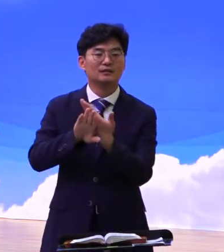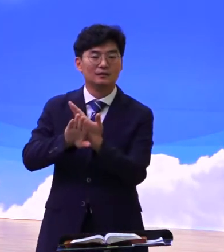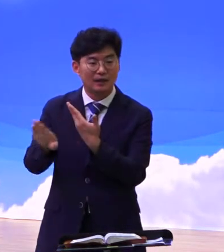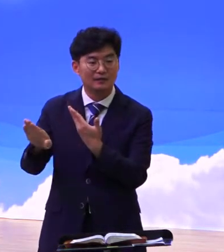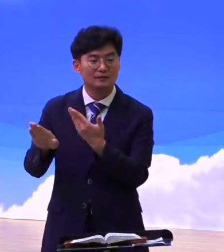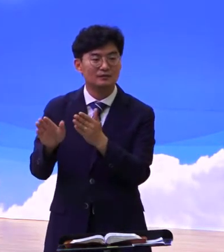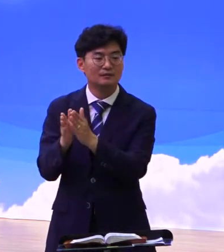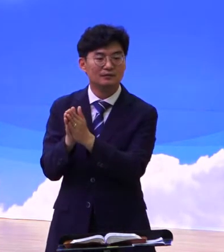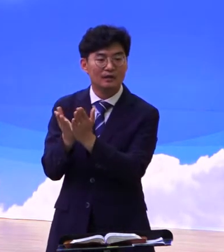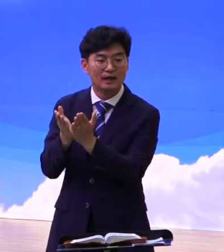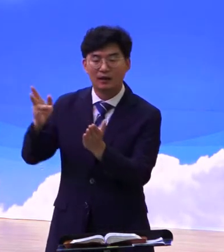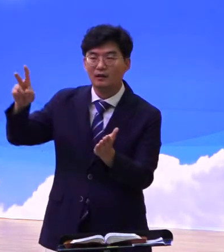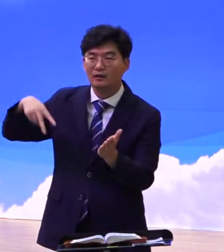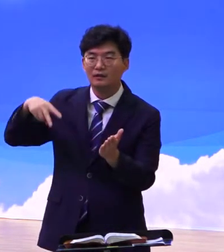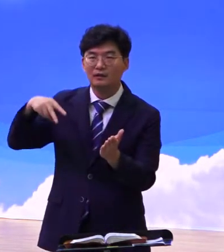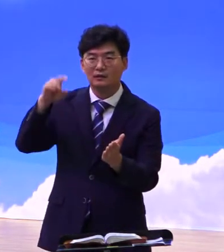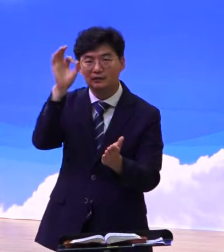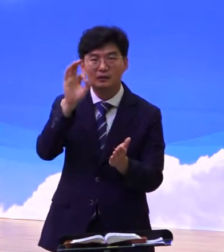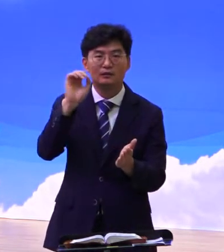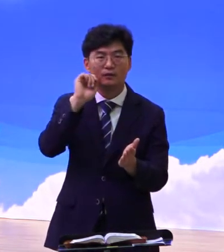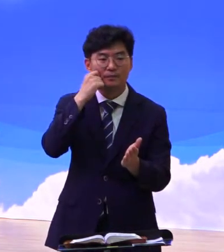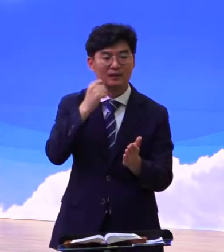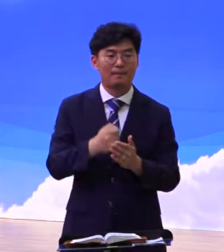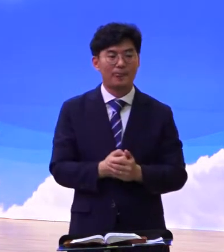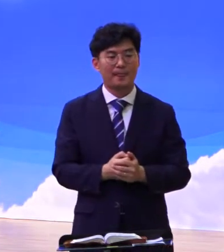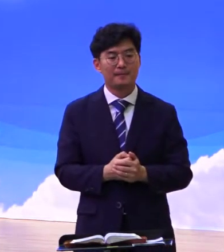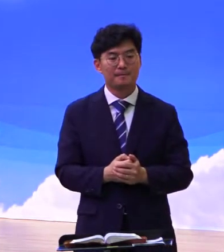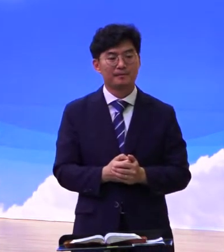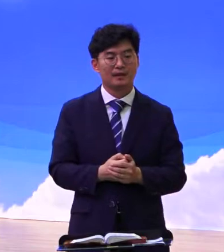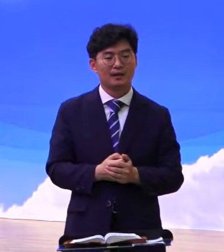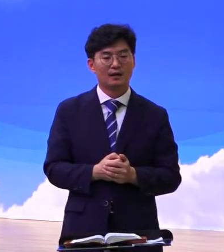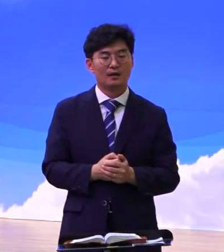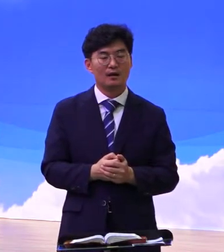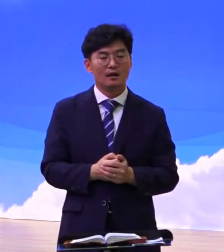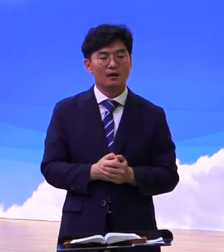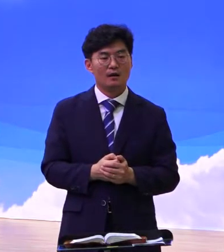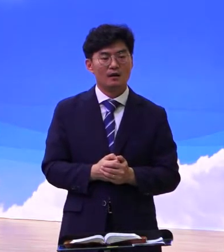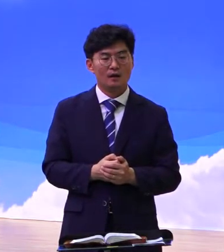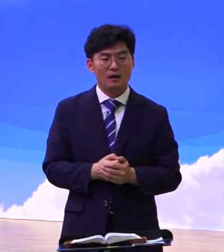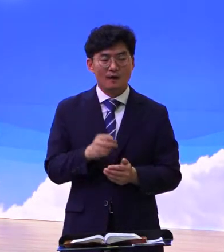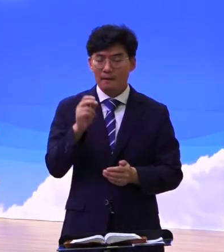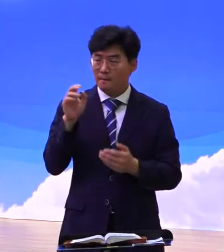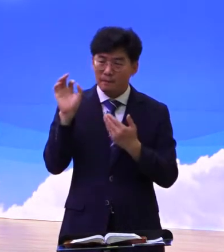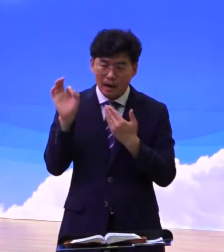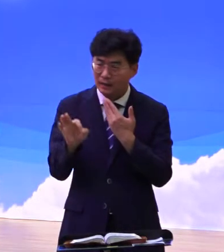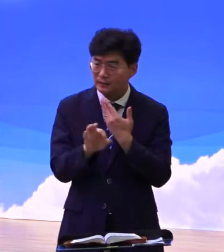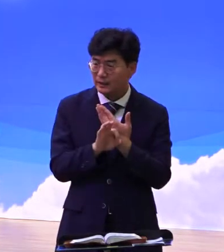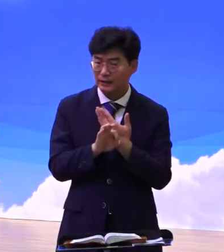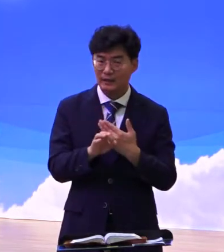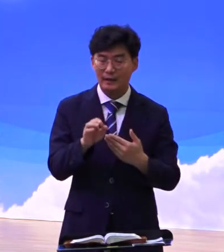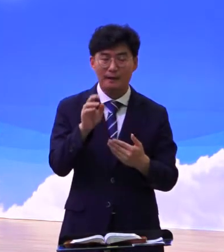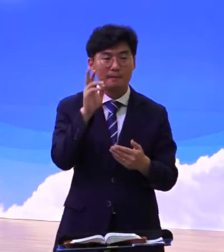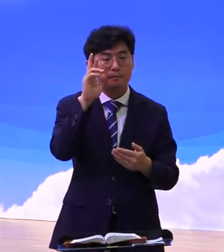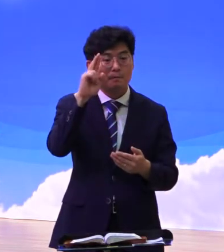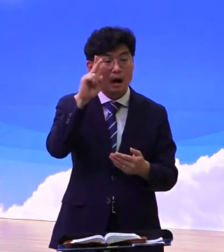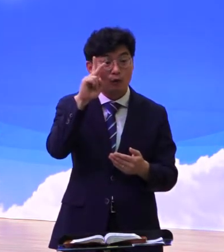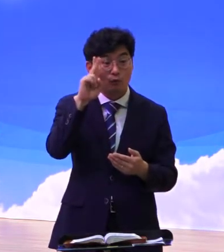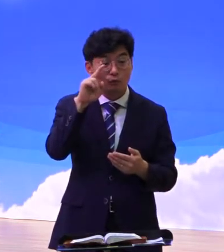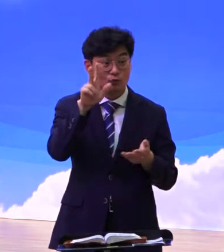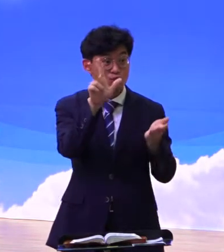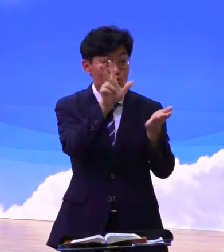문제 많았던 고린도 교회에 바울이 긴 분량의 서신을 2번이나 보낸 것처럼 베레아 교회에도 문제가 있었다면 분명히 바울이 그